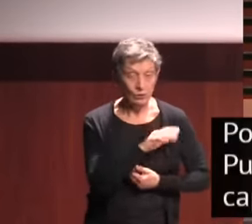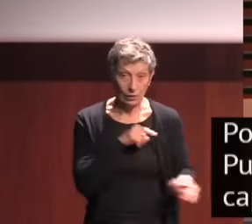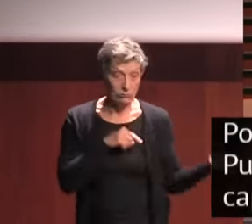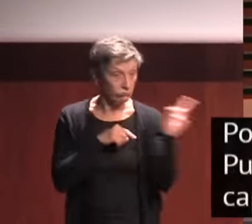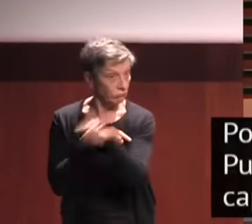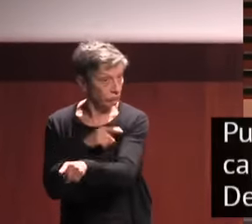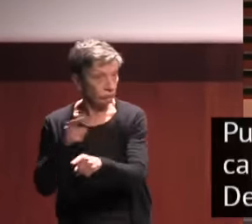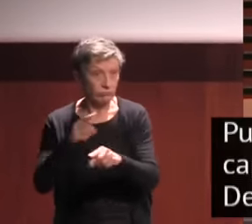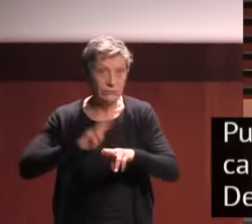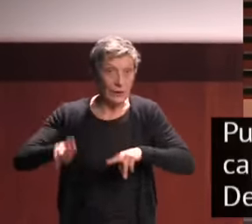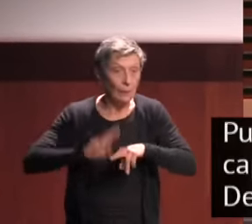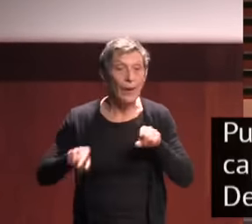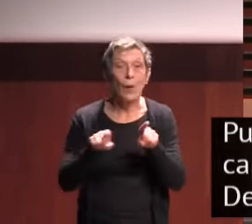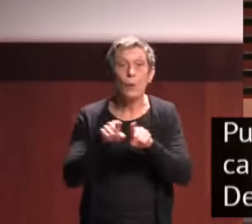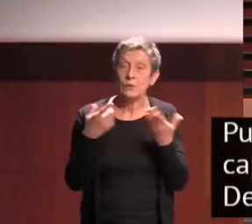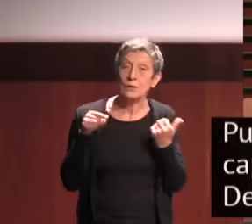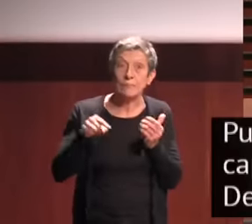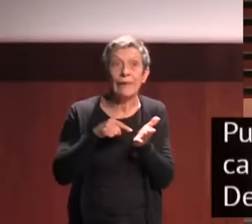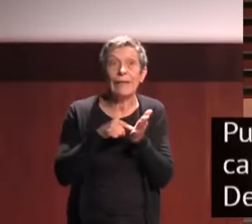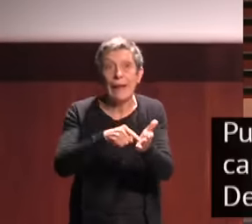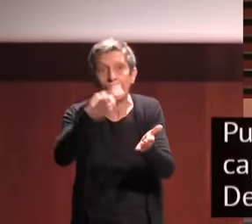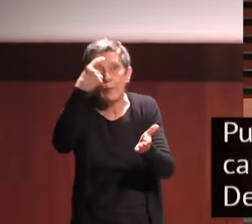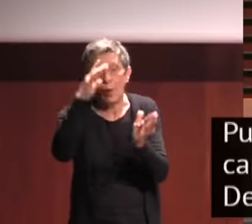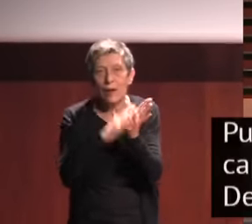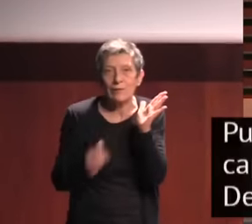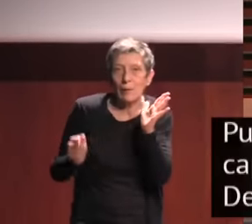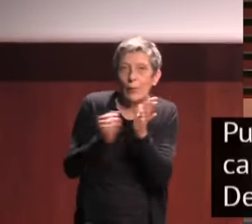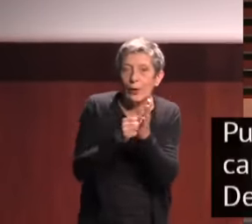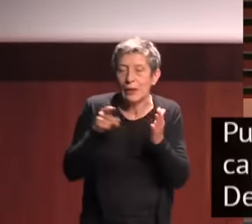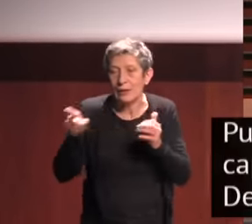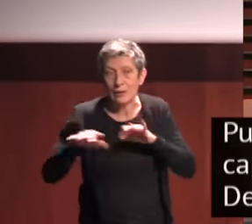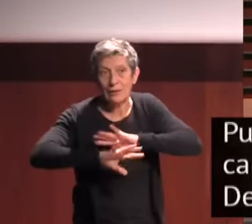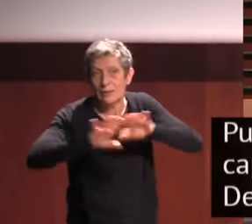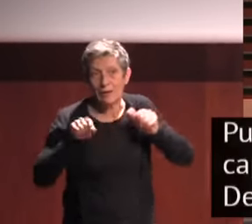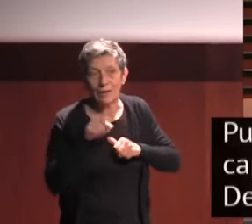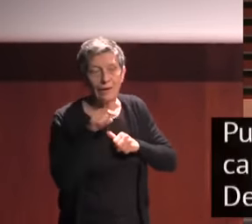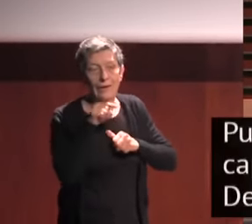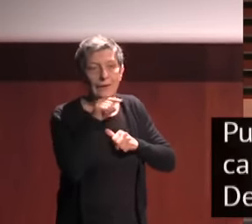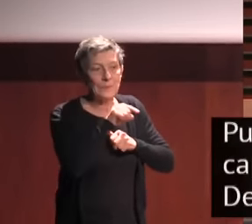une dette morale et symbolique pour tout ce que son informateur, pour parler